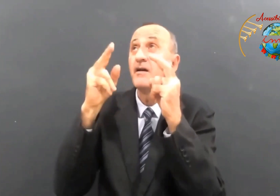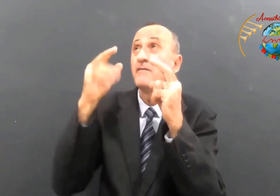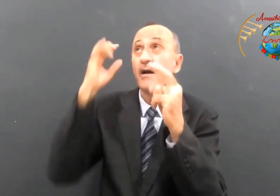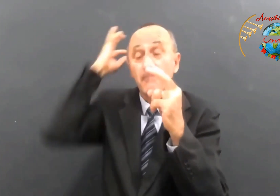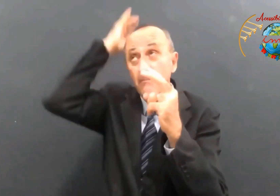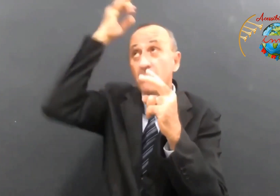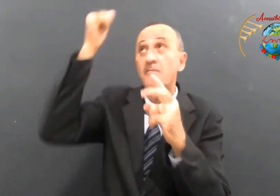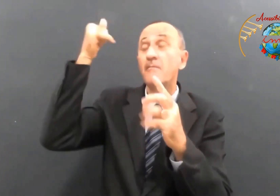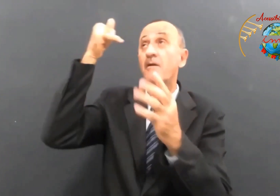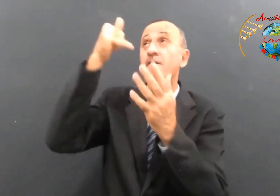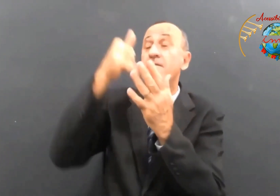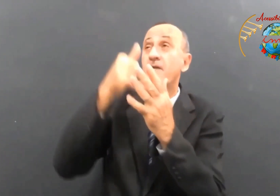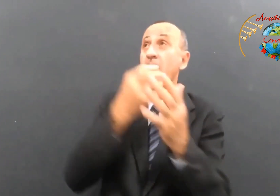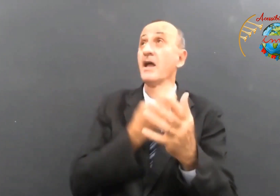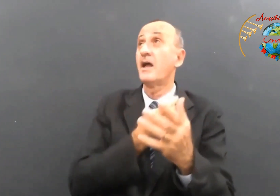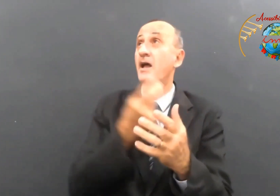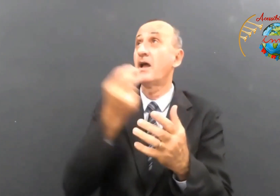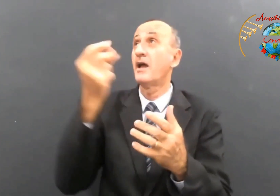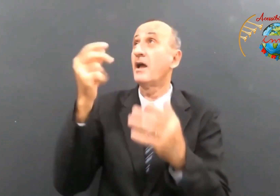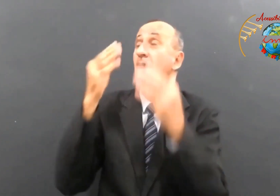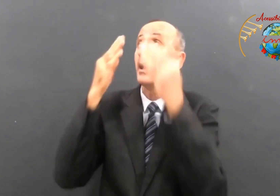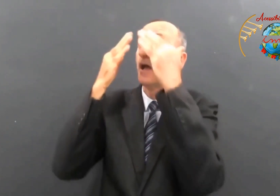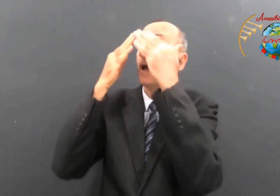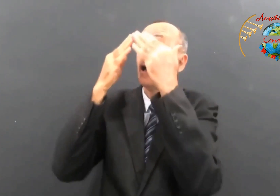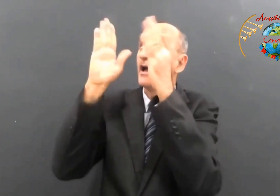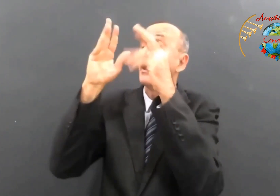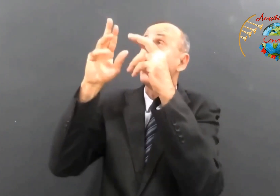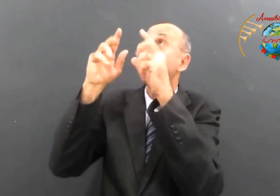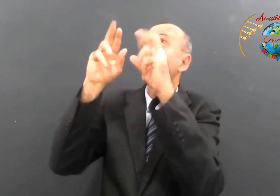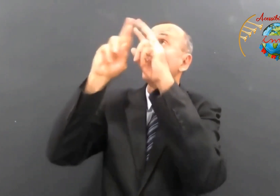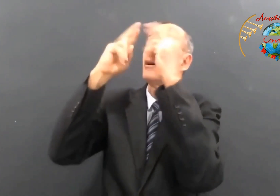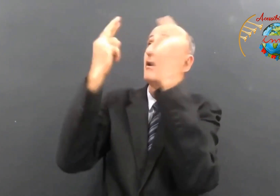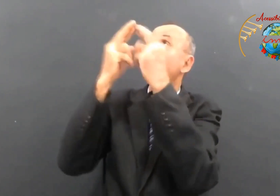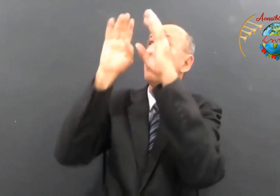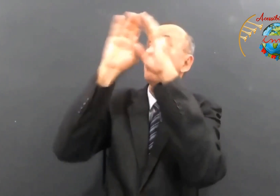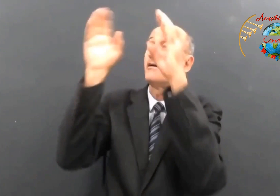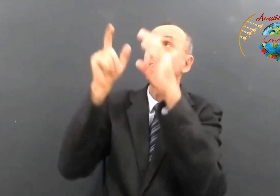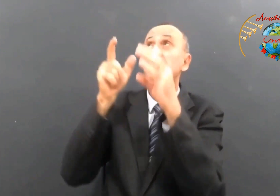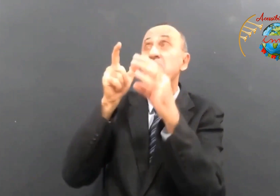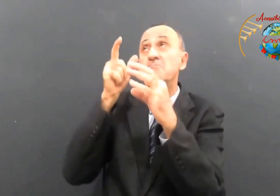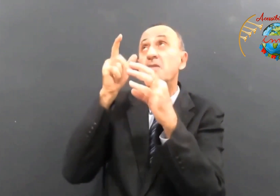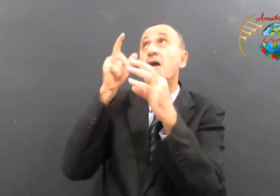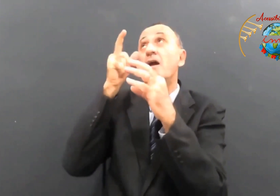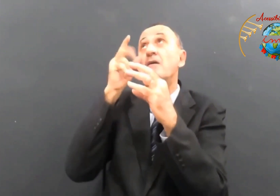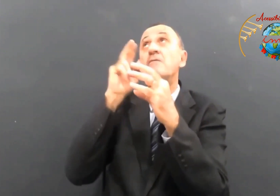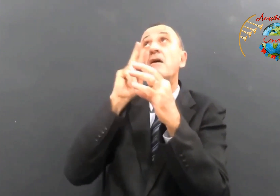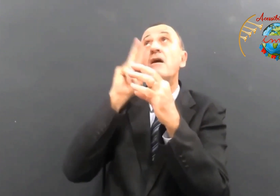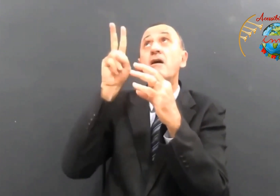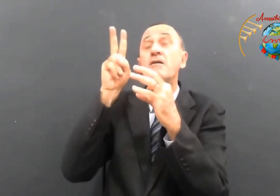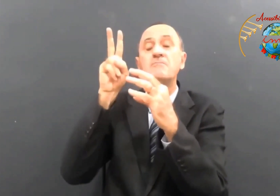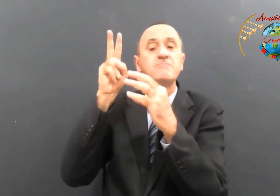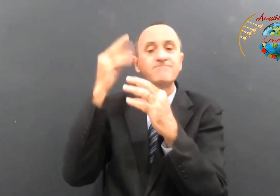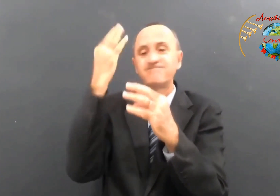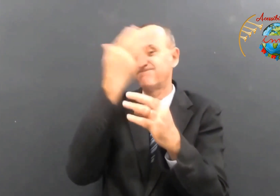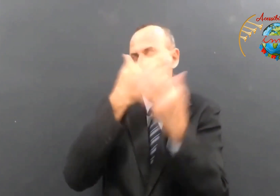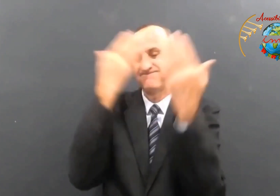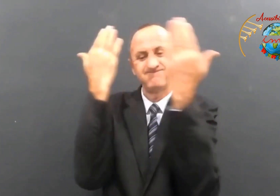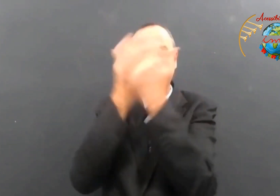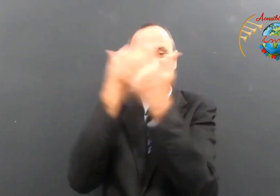Então a pessoa, sem o Espírito Santo, ela não vê o reino dos céus. Ela não